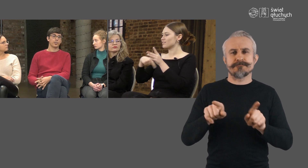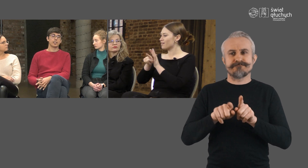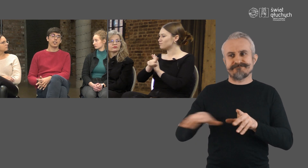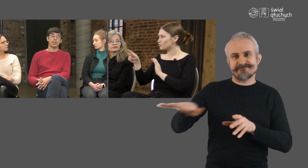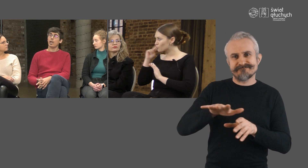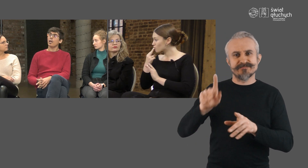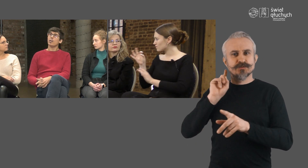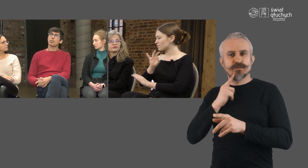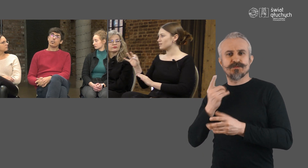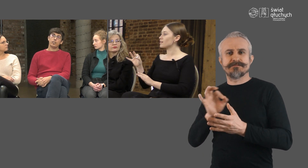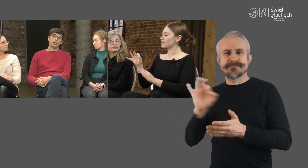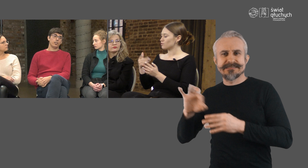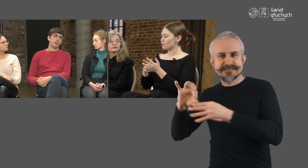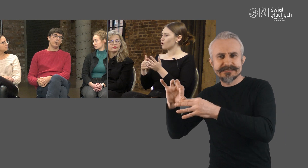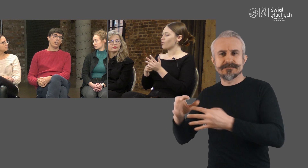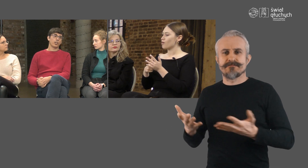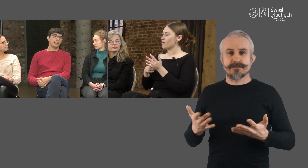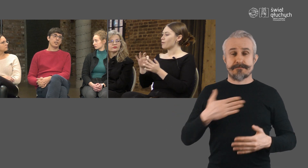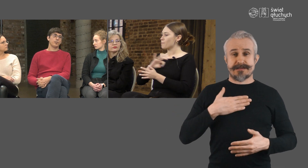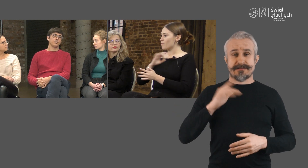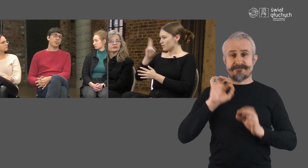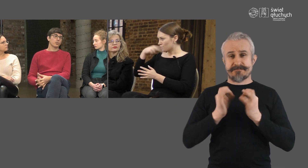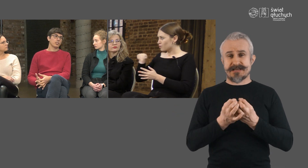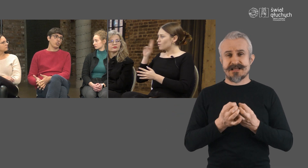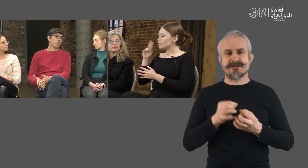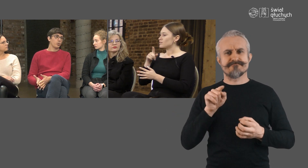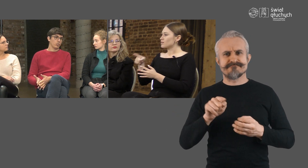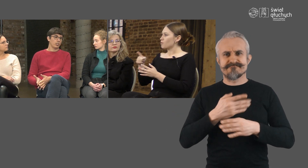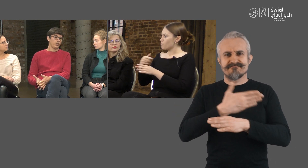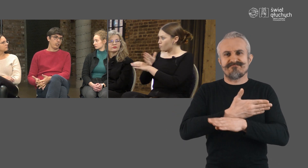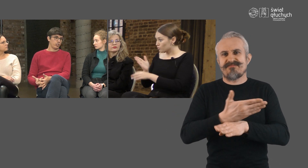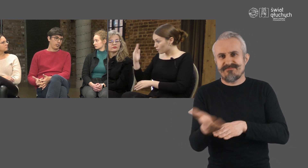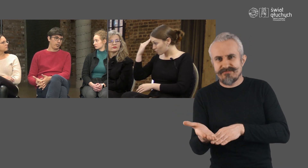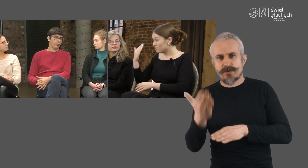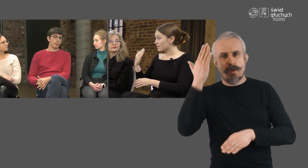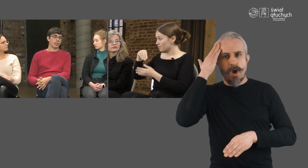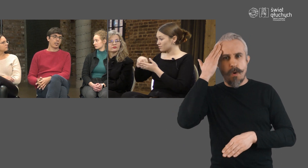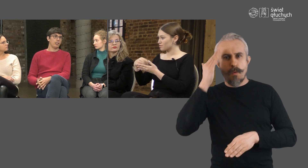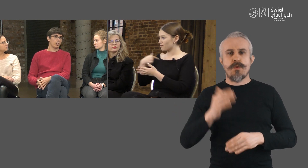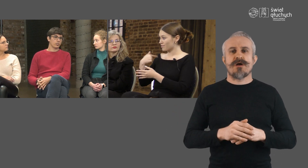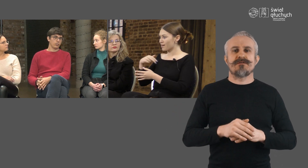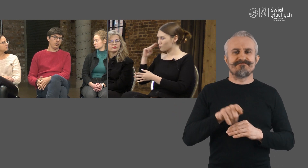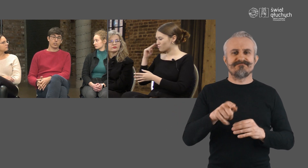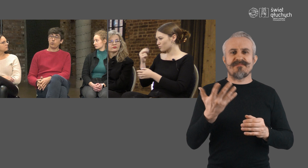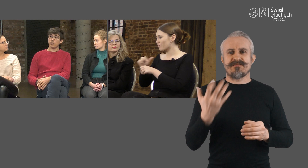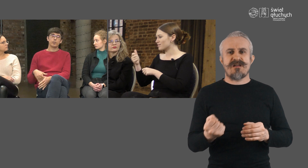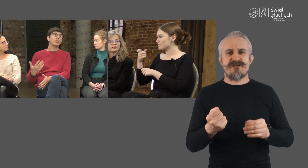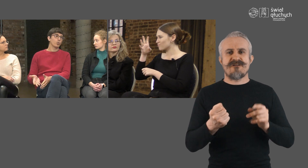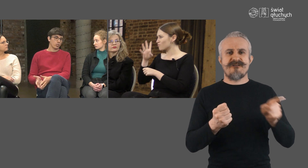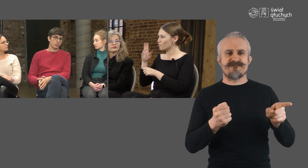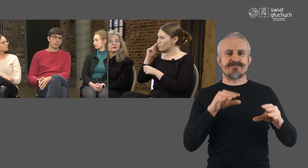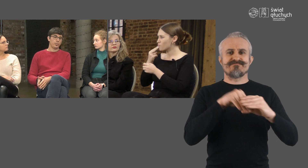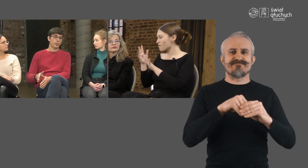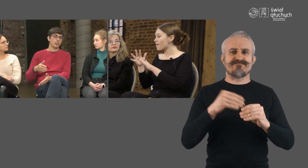takich specjalnych. No i moi rodzice w związku z tym, że tak późno się dowiedzieli, że mam taki niedosłuch i